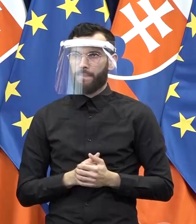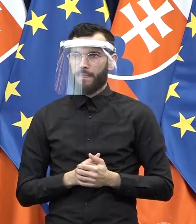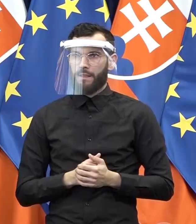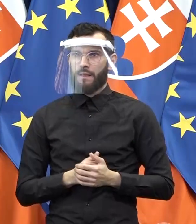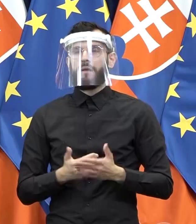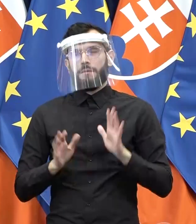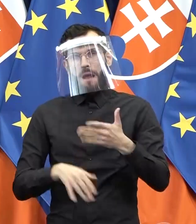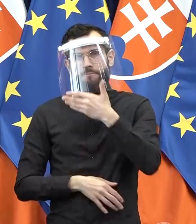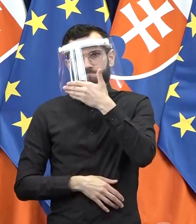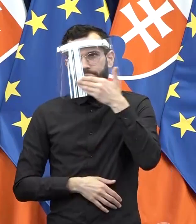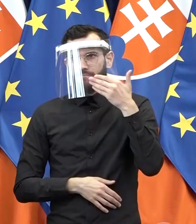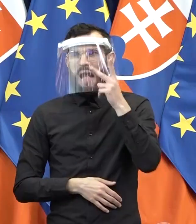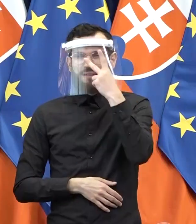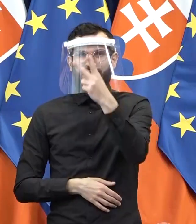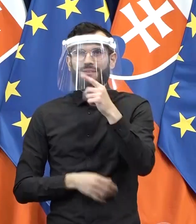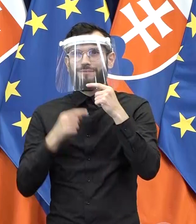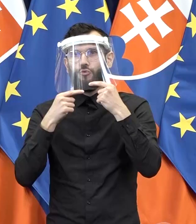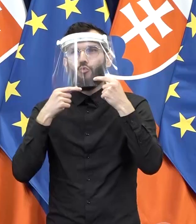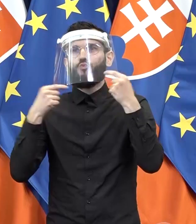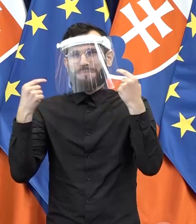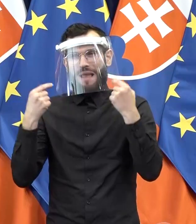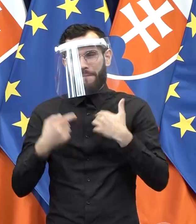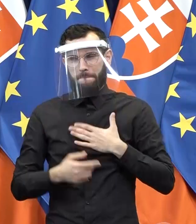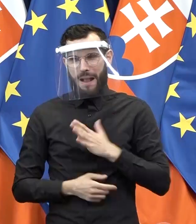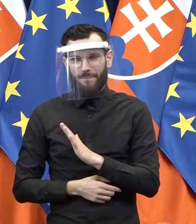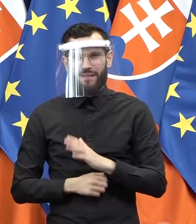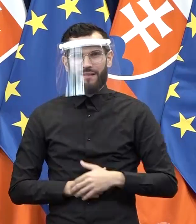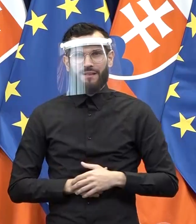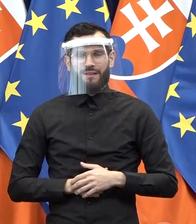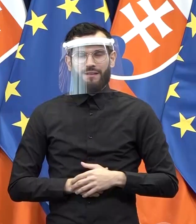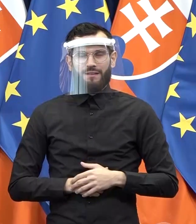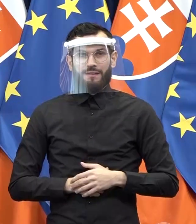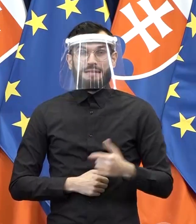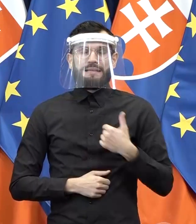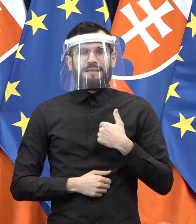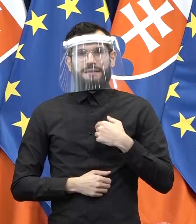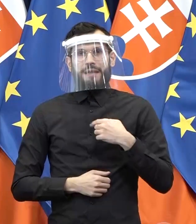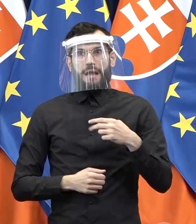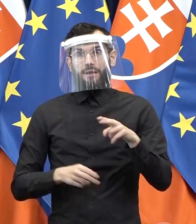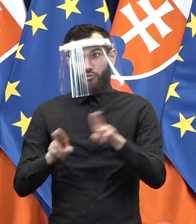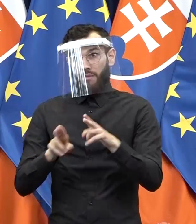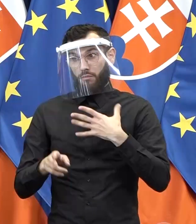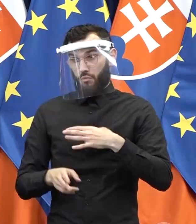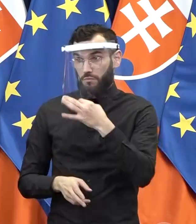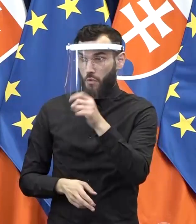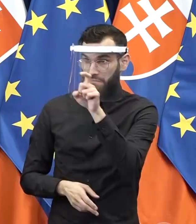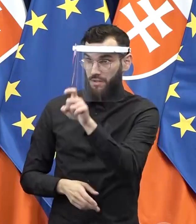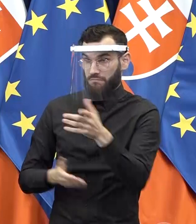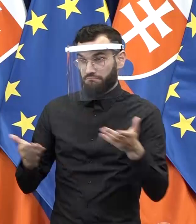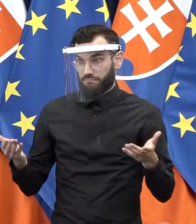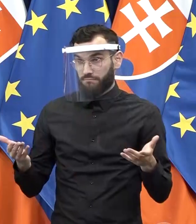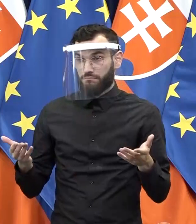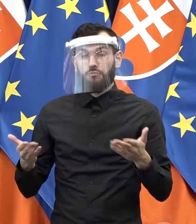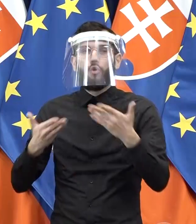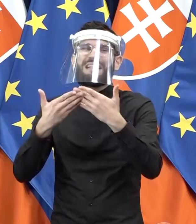Mám rúško, tak by ste videli, že sa usmievam, ale možno aj vy. Ja by som vám takú istú otázku mohol dať. Na to